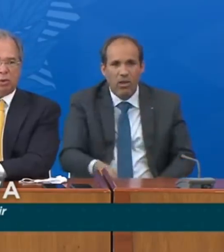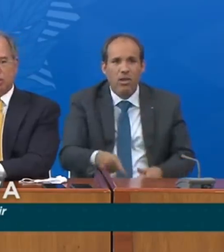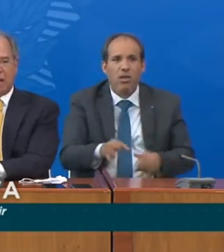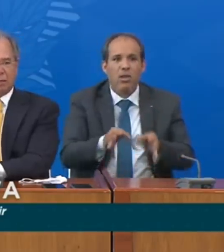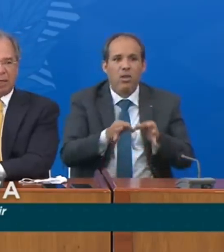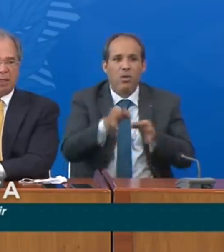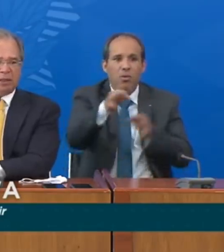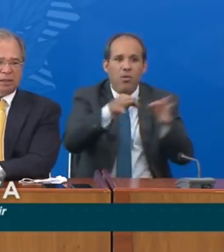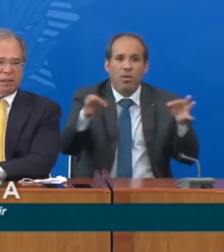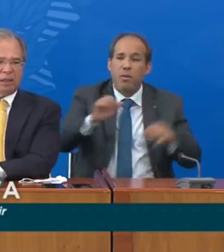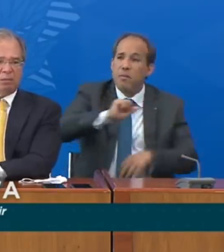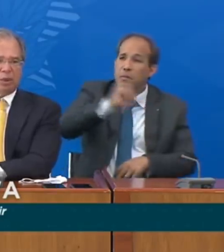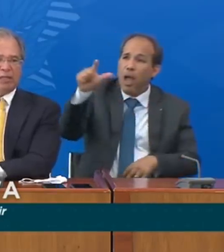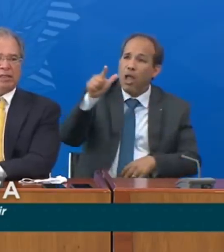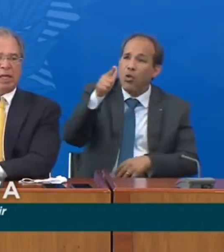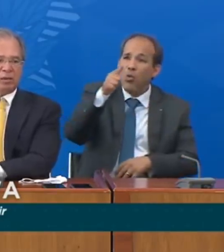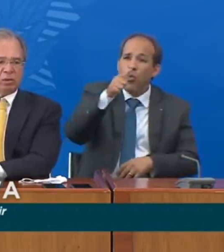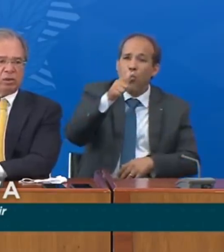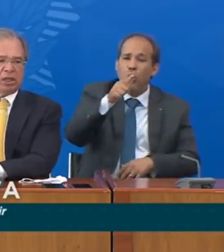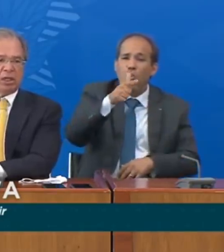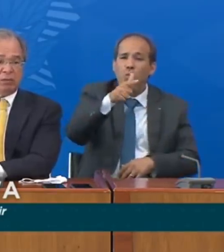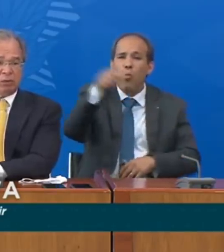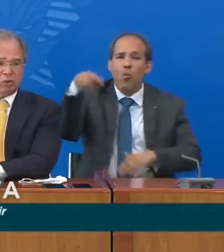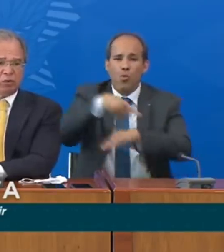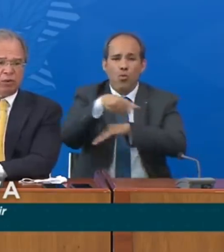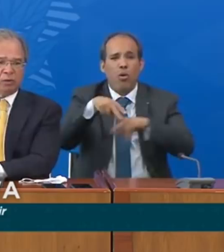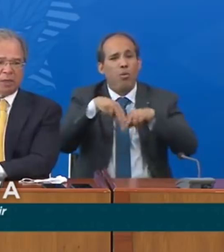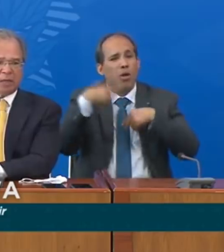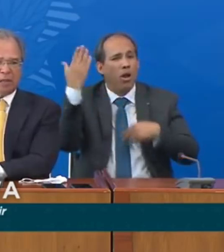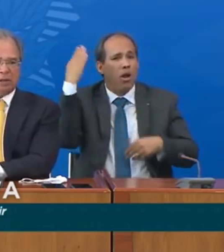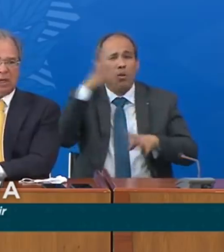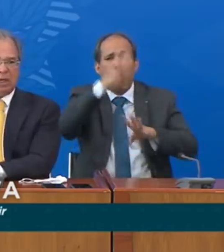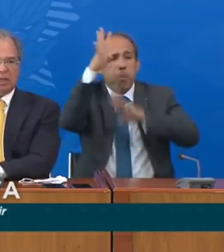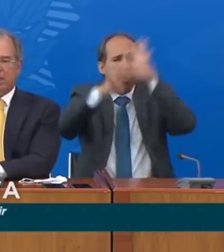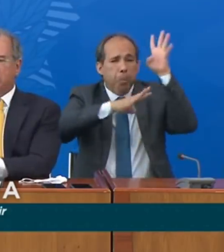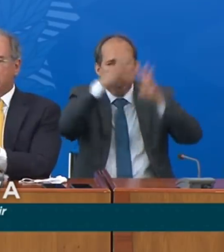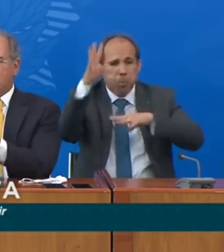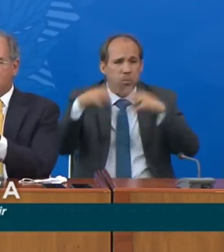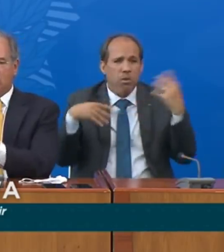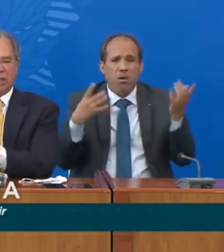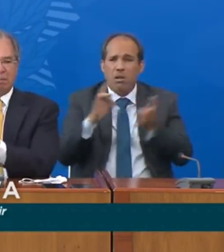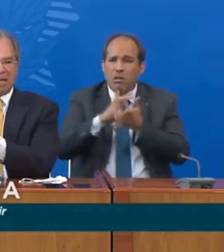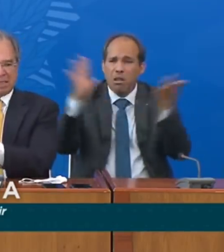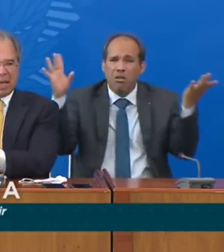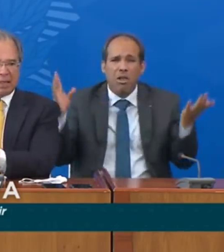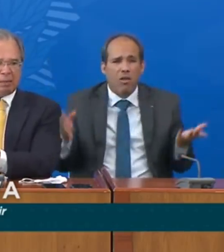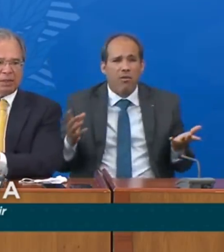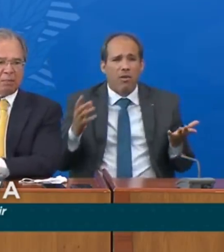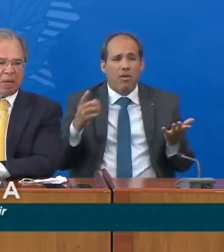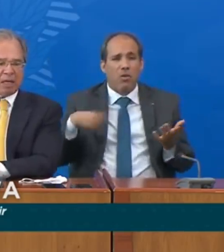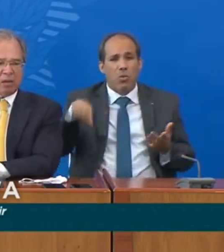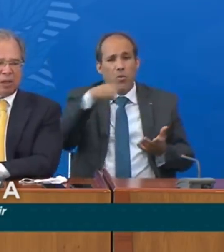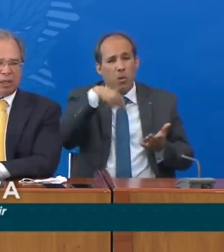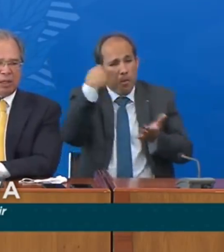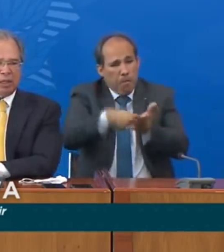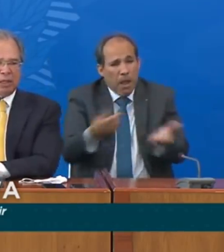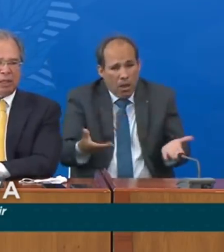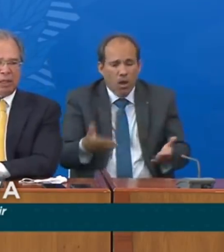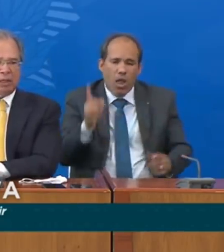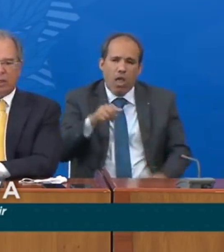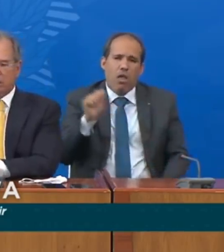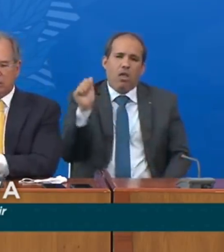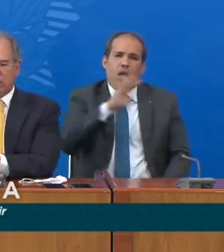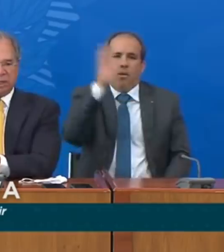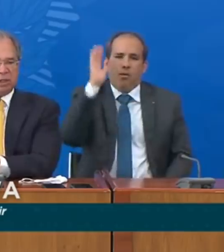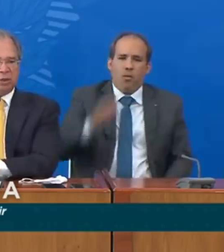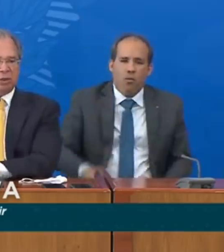cúbico que os demais países, por excessos e equívocos de governos passados, que deixaram a conta pesada para ser paga agora.